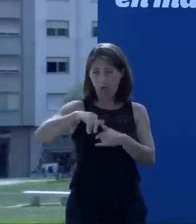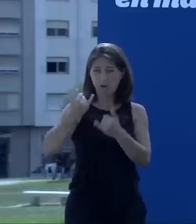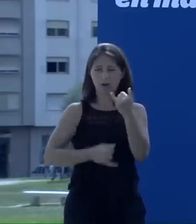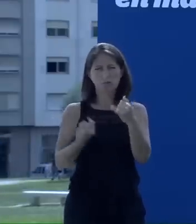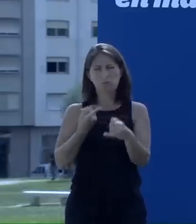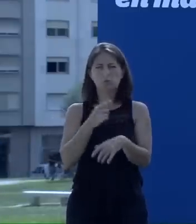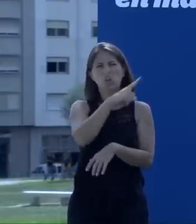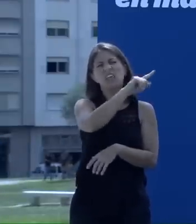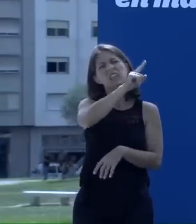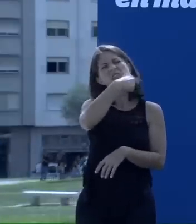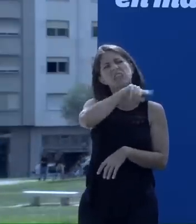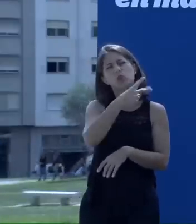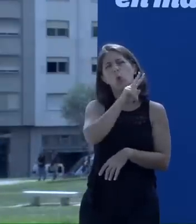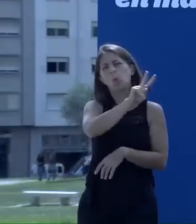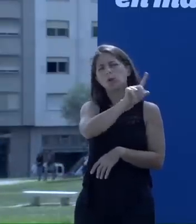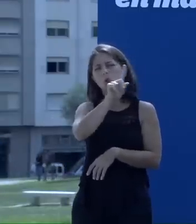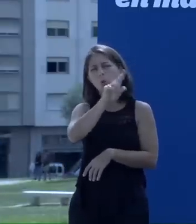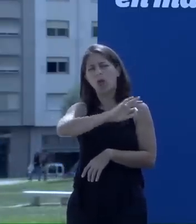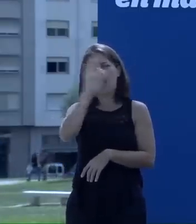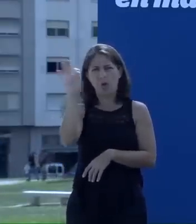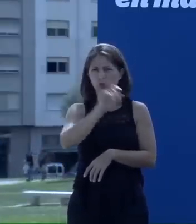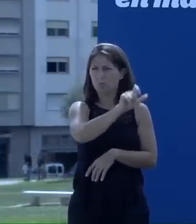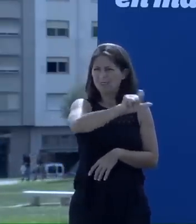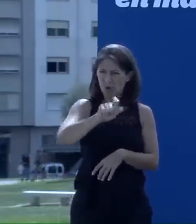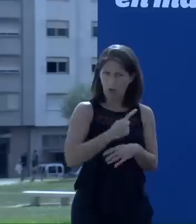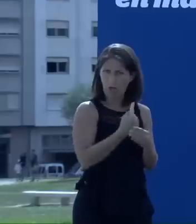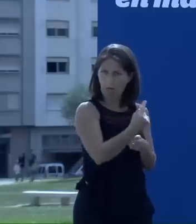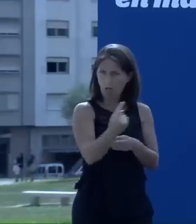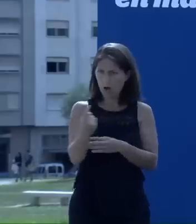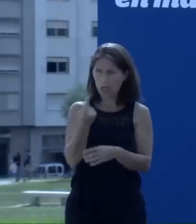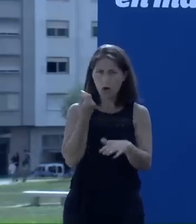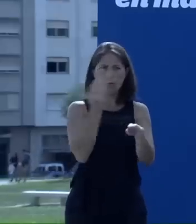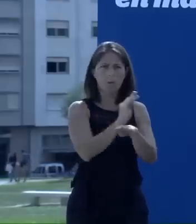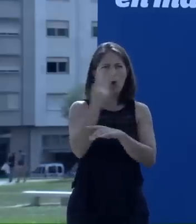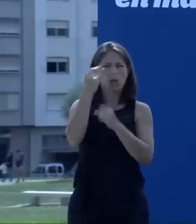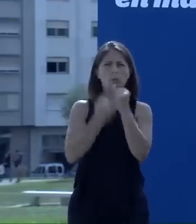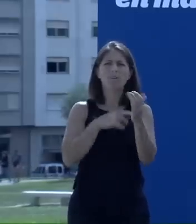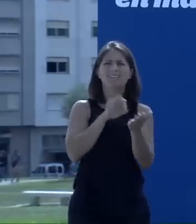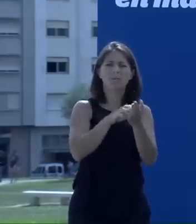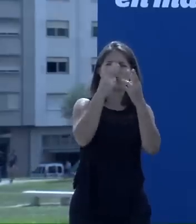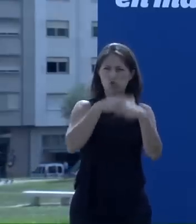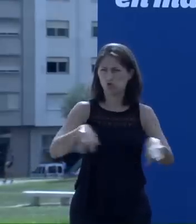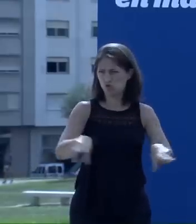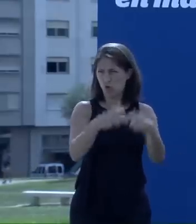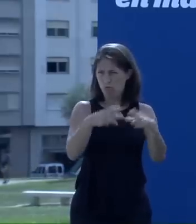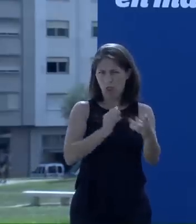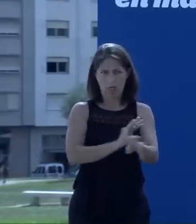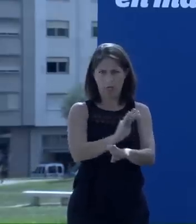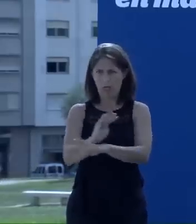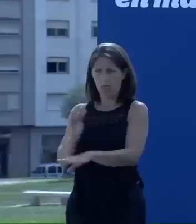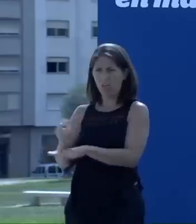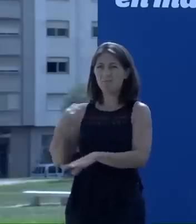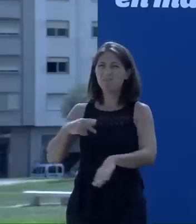investiu unha media de 121 euros por habitante en materia de servicios sociais. E os concellos galegos non máis de 45.